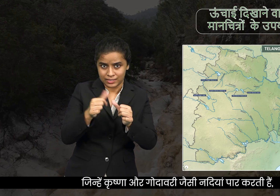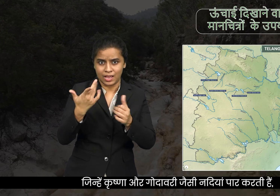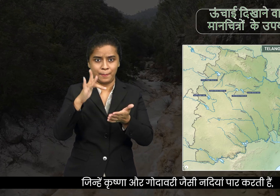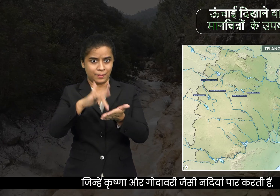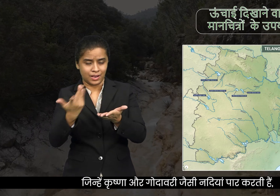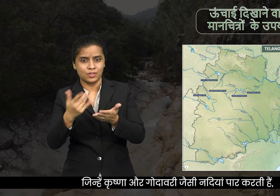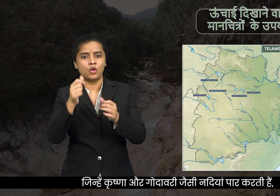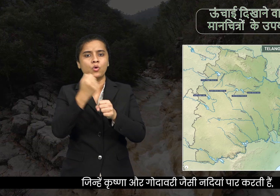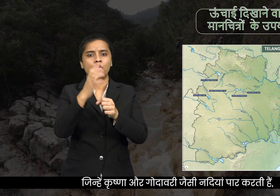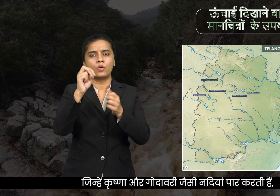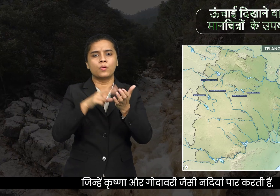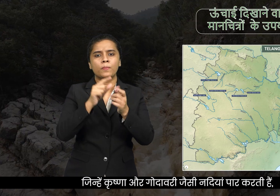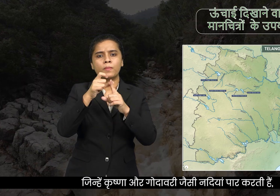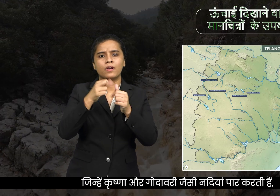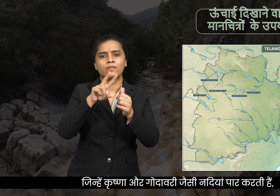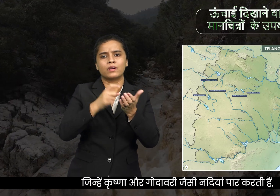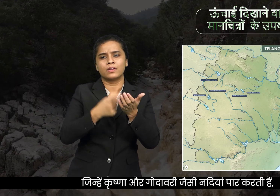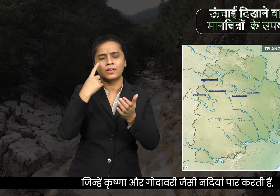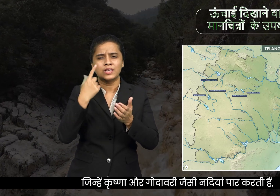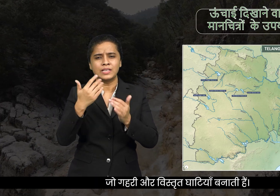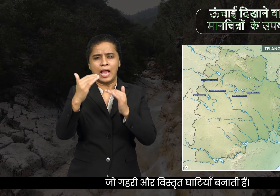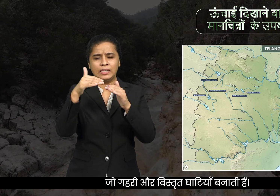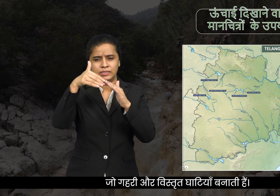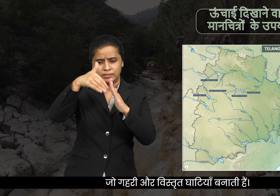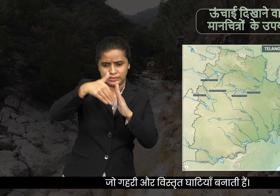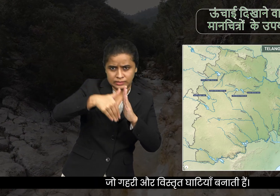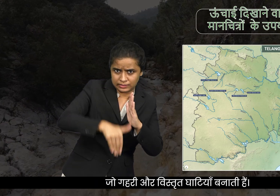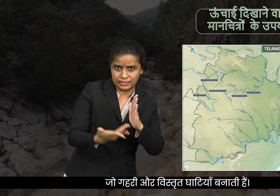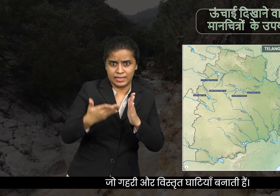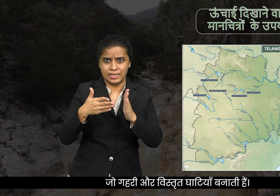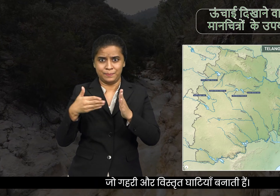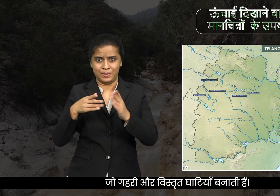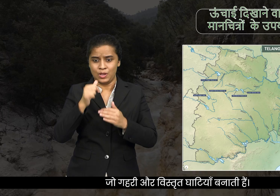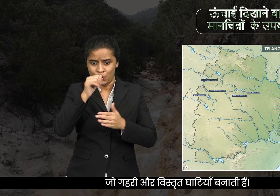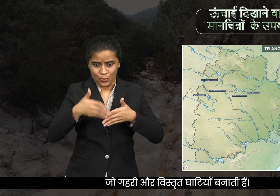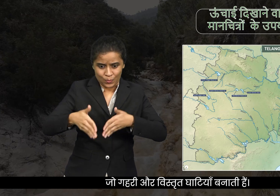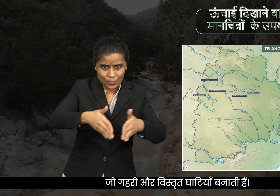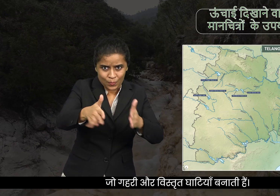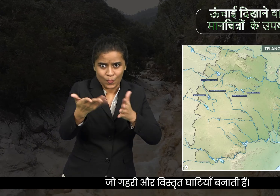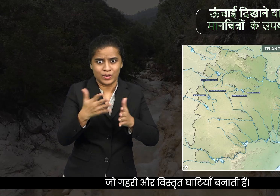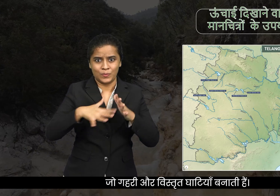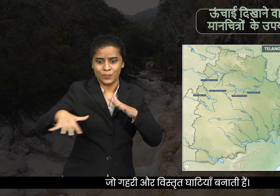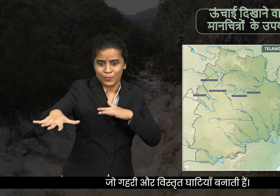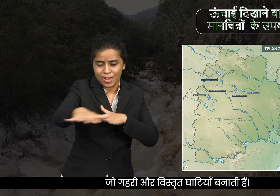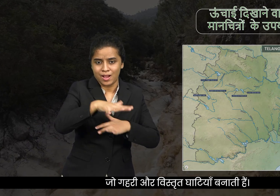और गोदावरी जैसी नदियां पार करती हैं, जो गहरी और विस्तृत घाटियां बनाती हैं।